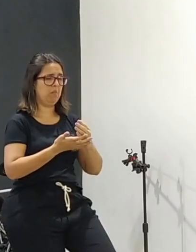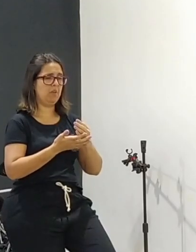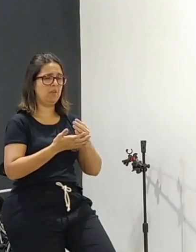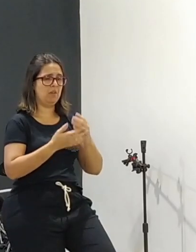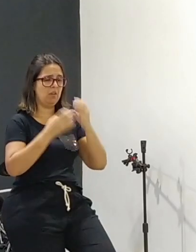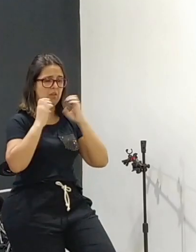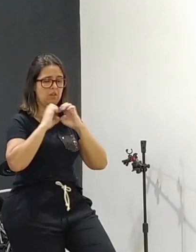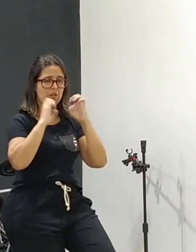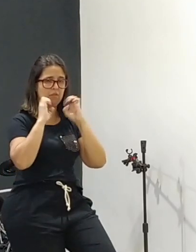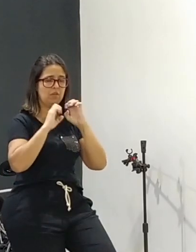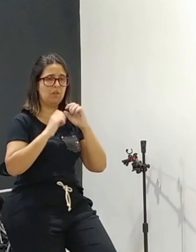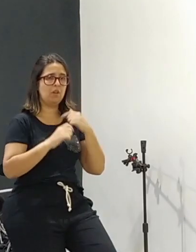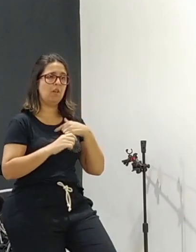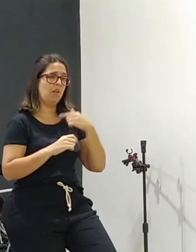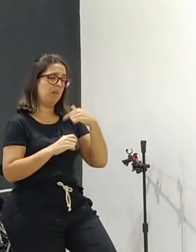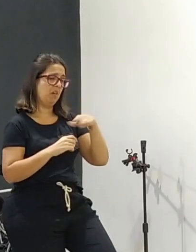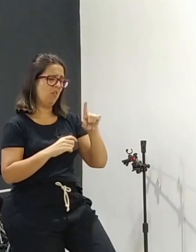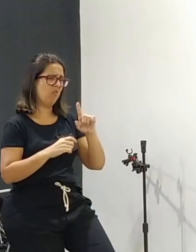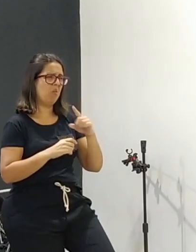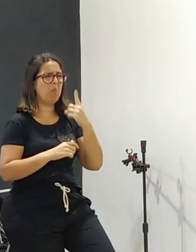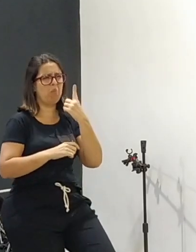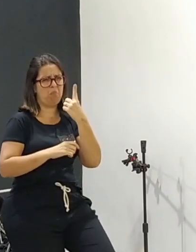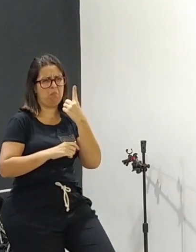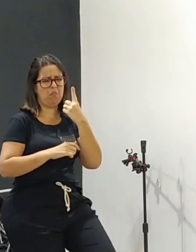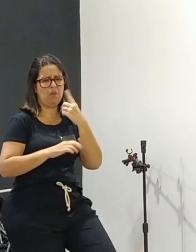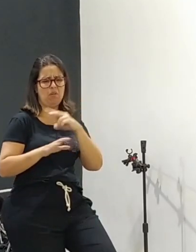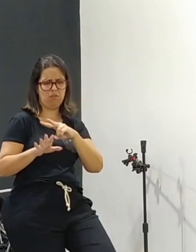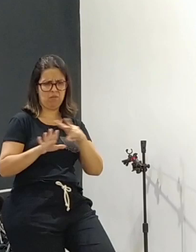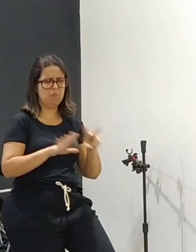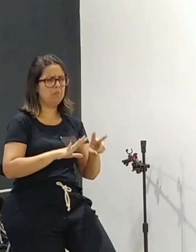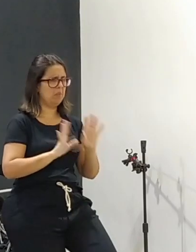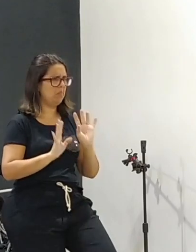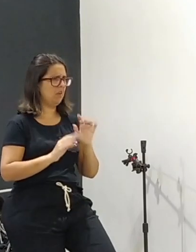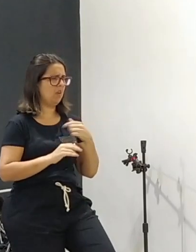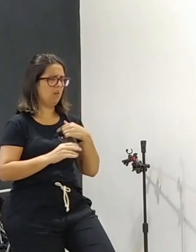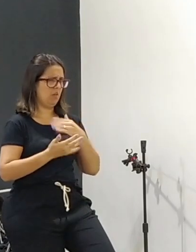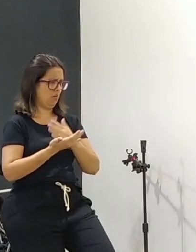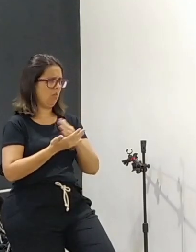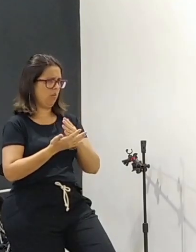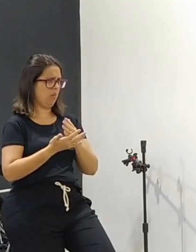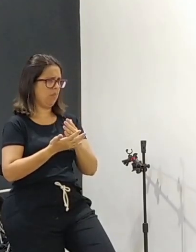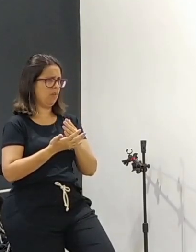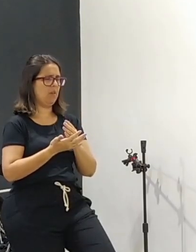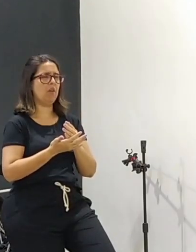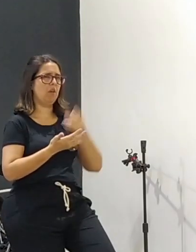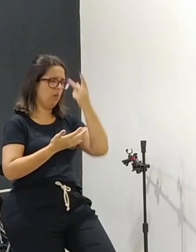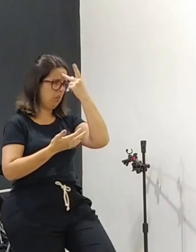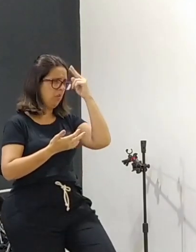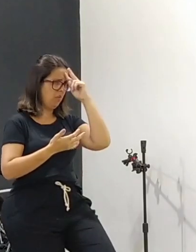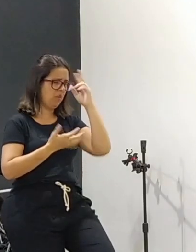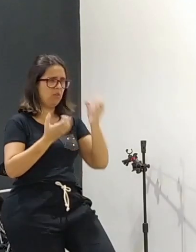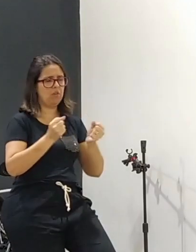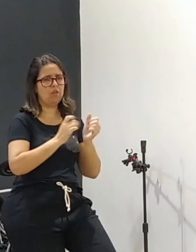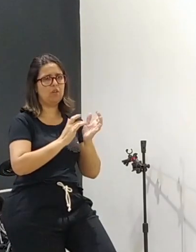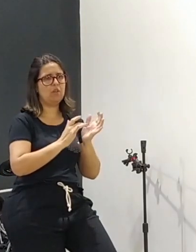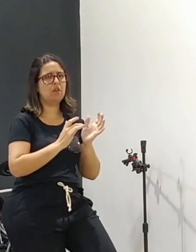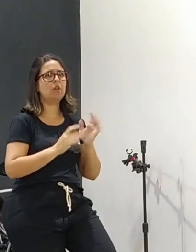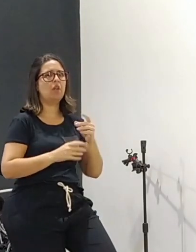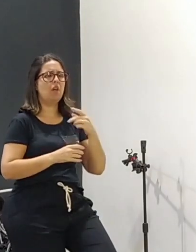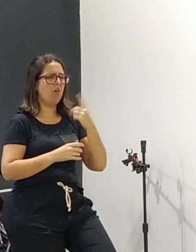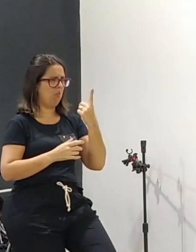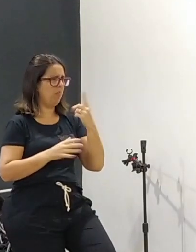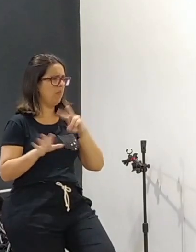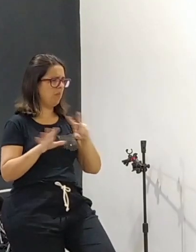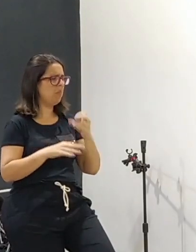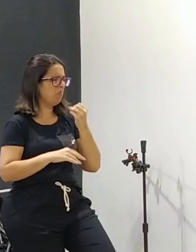Eu falei: eu vou uma vez por semana. Eu comecei a ir para a igreja assim, eu falei assim: eu vou uma vez por semana. Mas semana tá bom, já estou indo